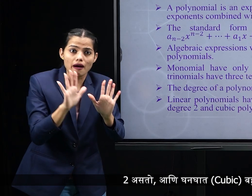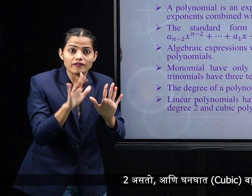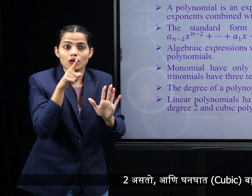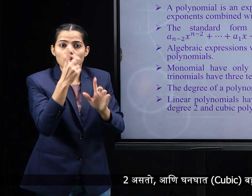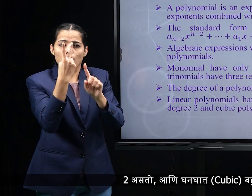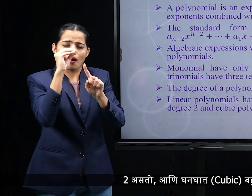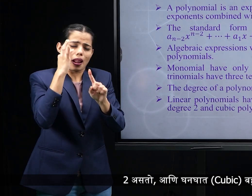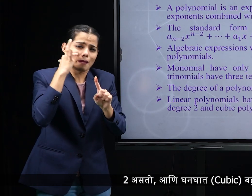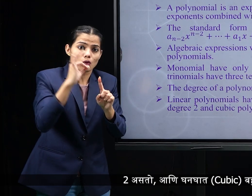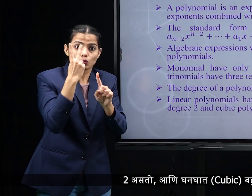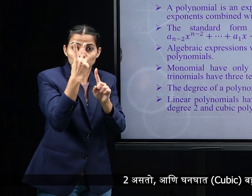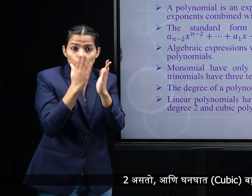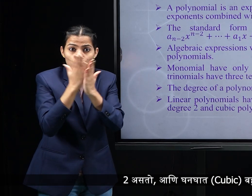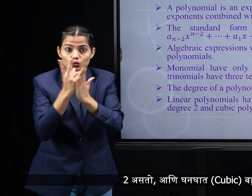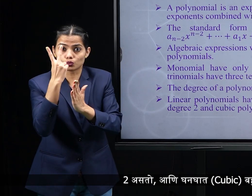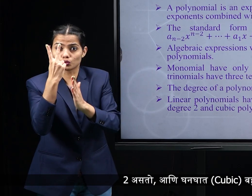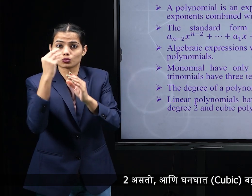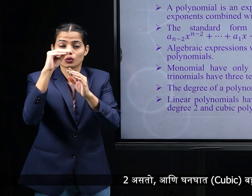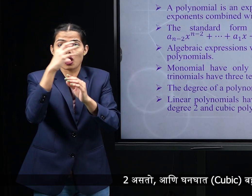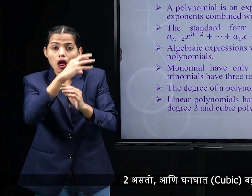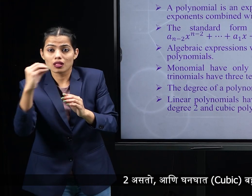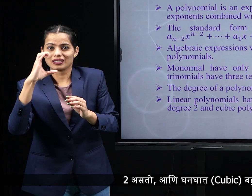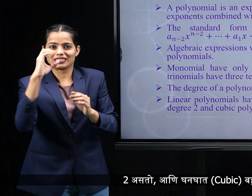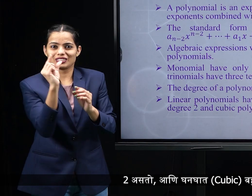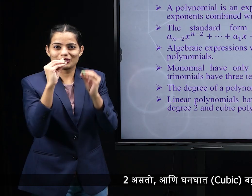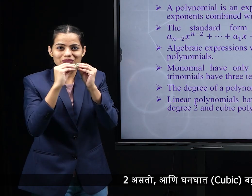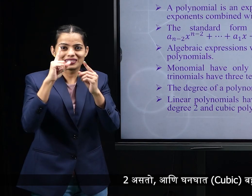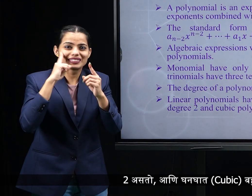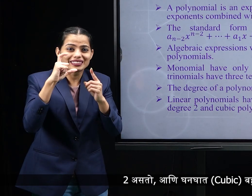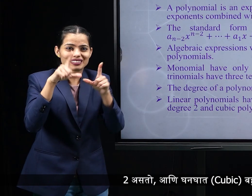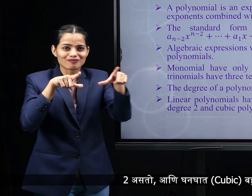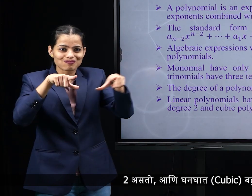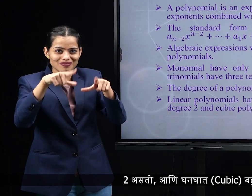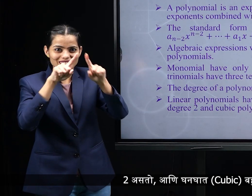असतो आणि घनघात क्यूबिक बहुपदीची घातांक 3 असतो.